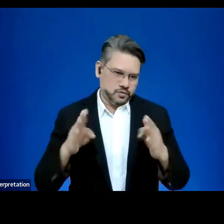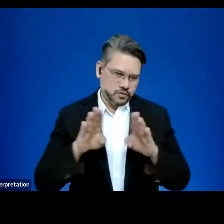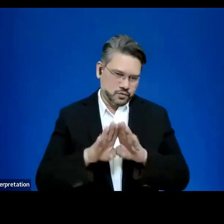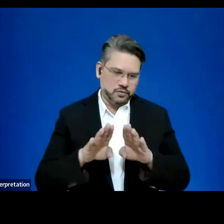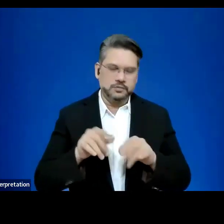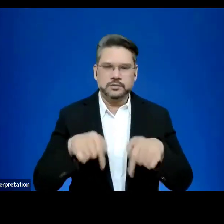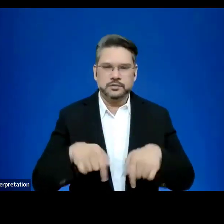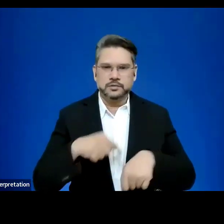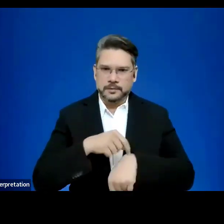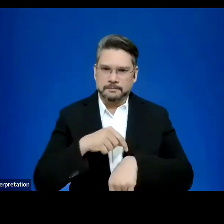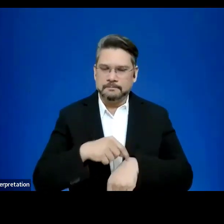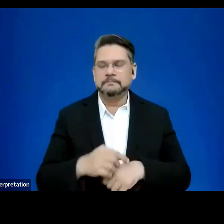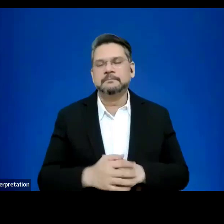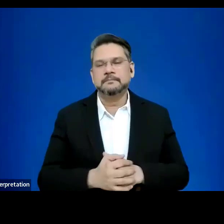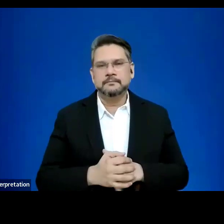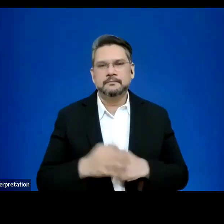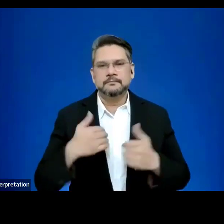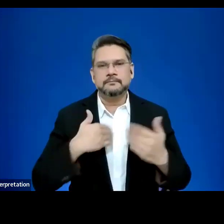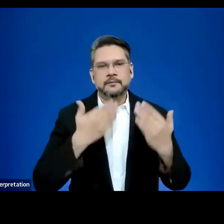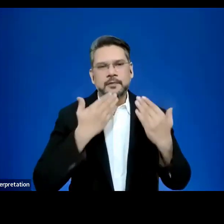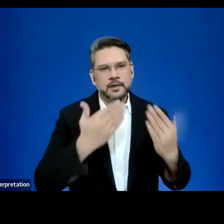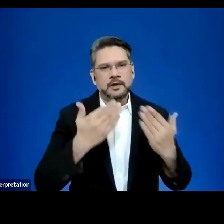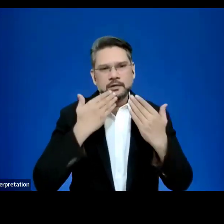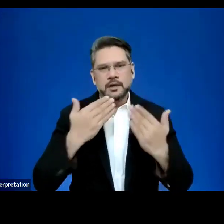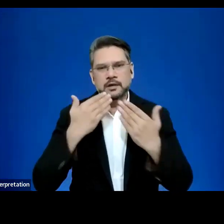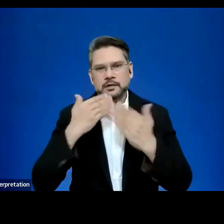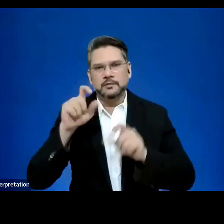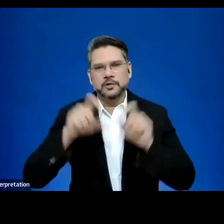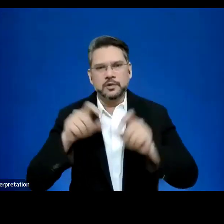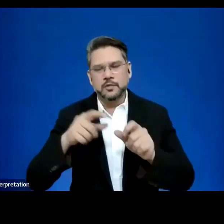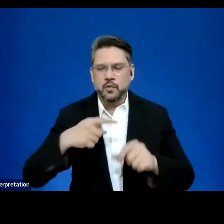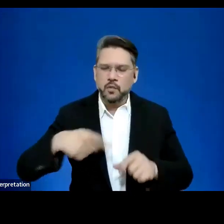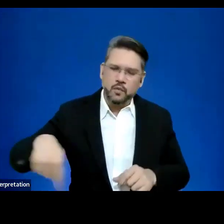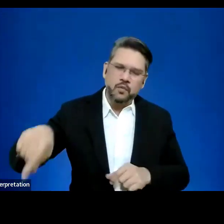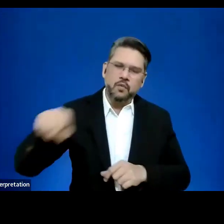享。那我想我们要来做一个结尾。